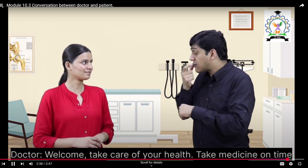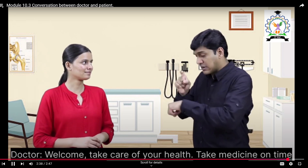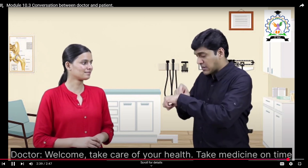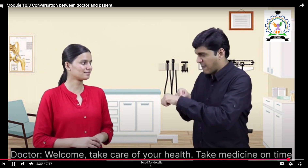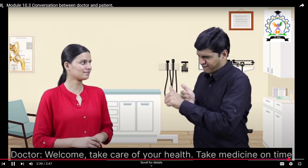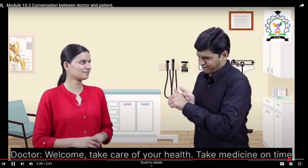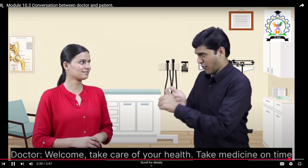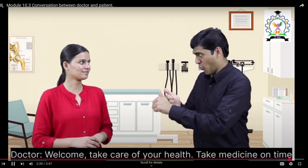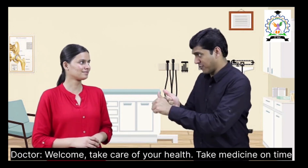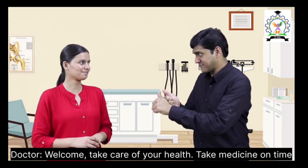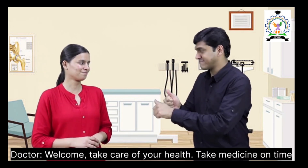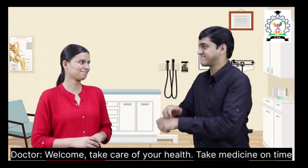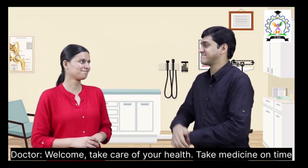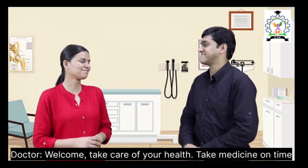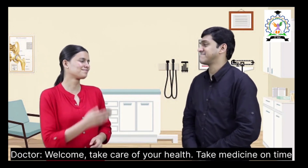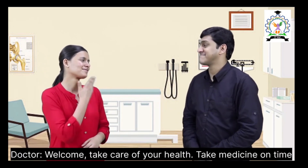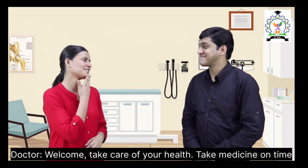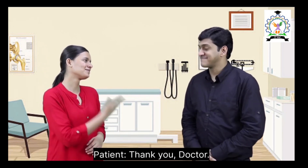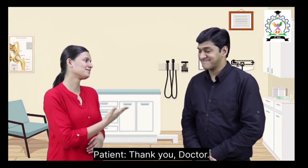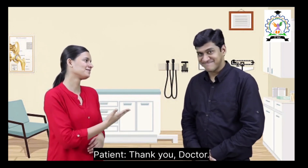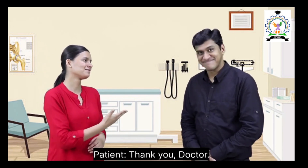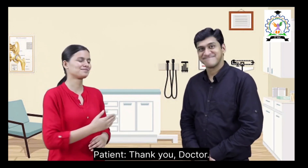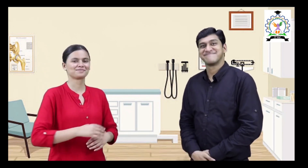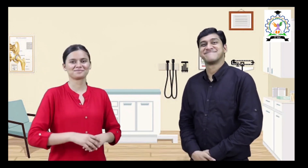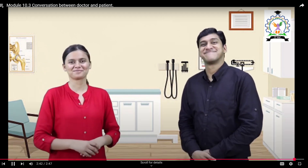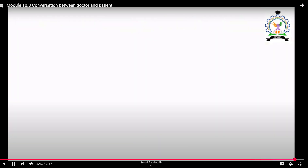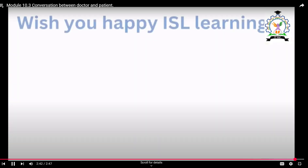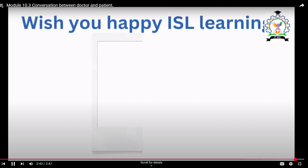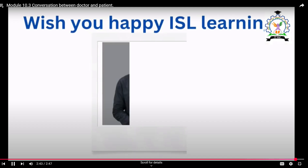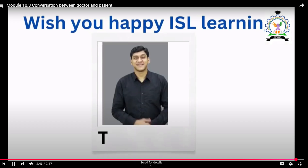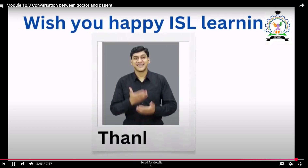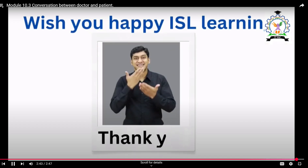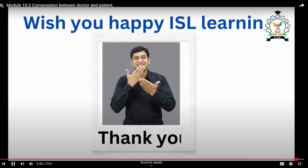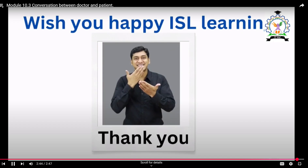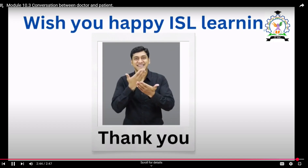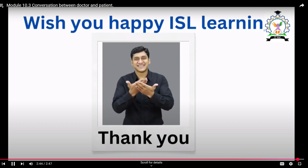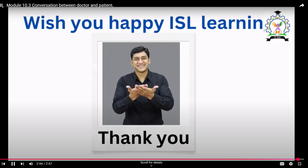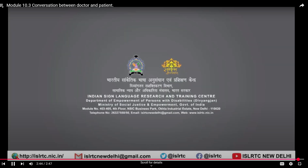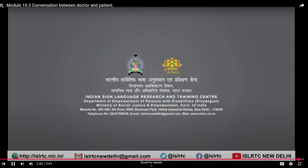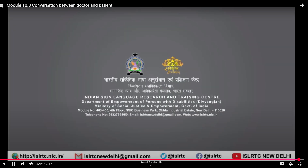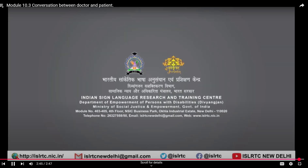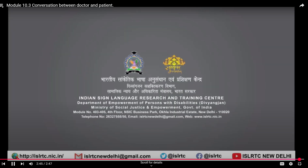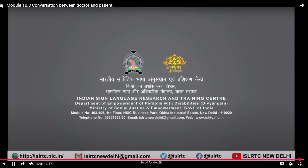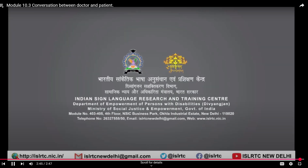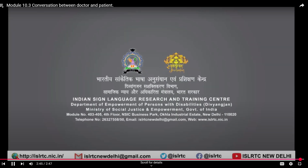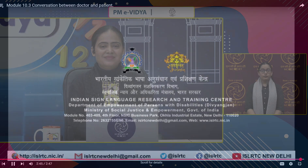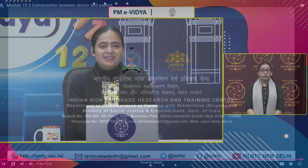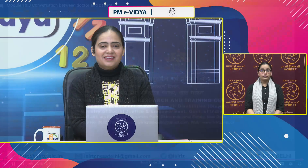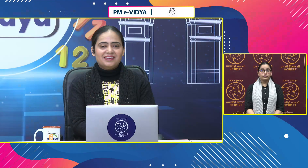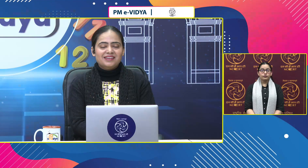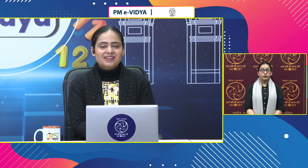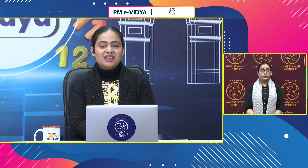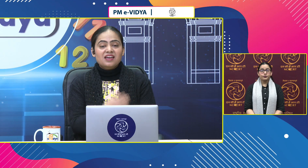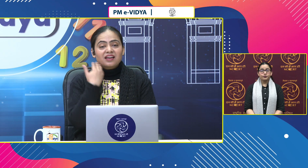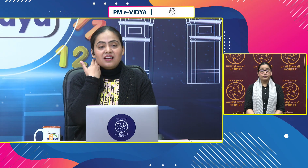वेलकम। अपना ध्यान रखिए, दवाइयाँ टाइम से खाइए, ठीक है? शुक्रिया डॉक्टर, धन्यवाद।